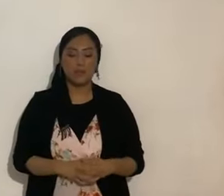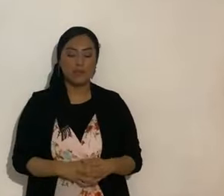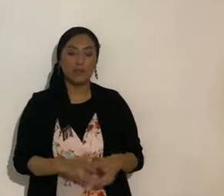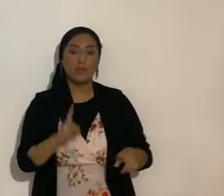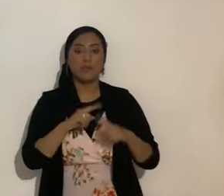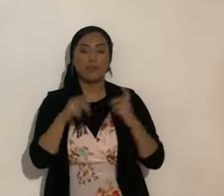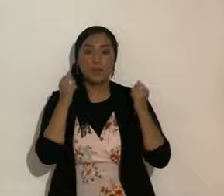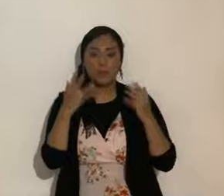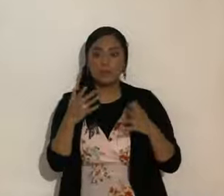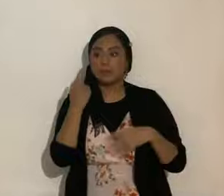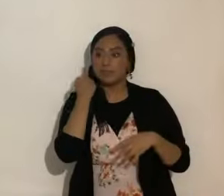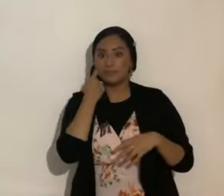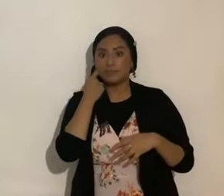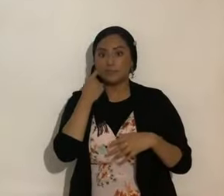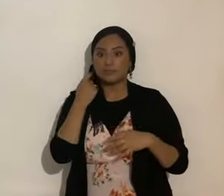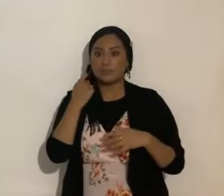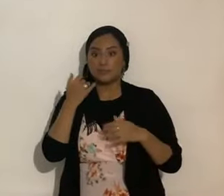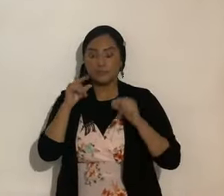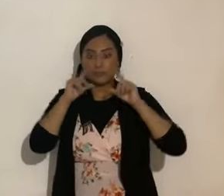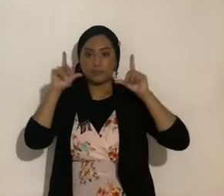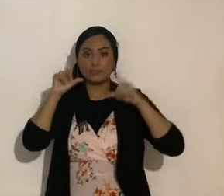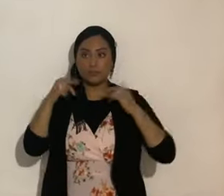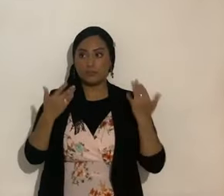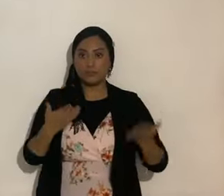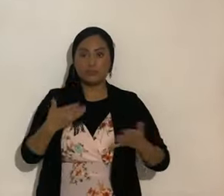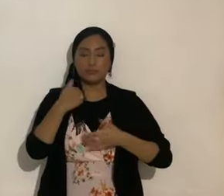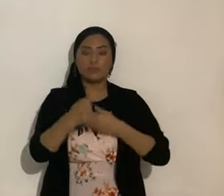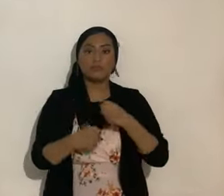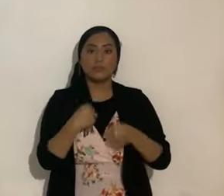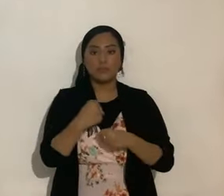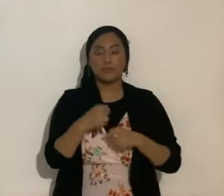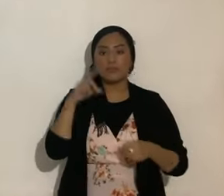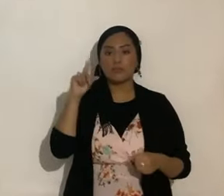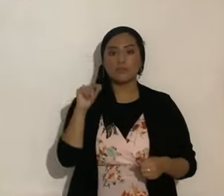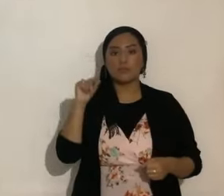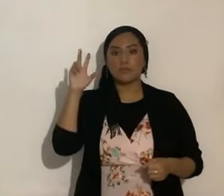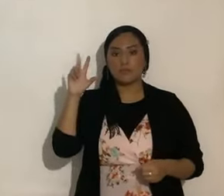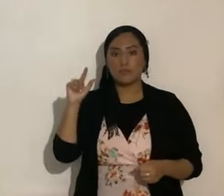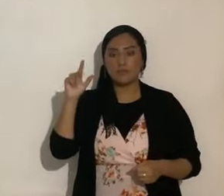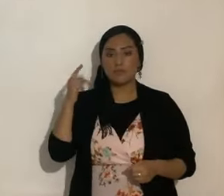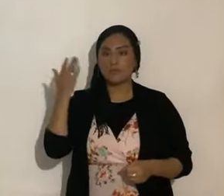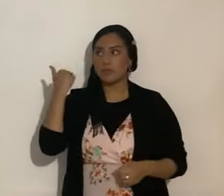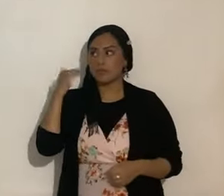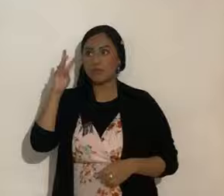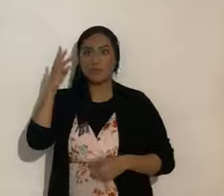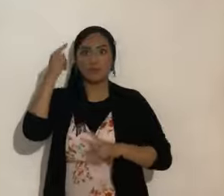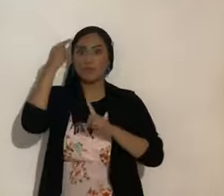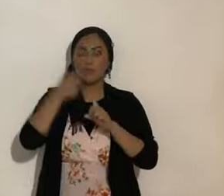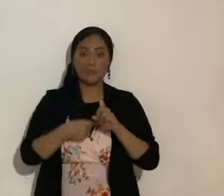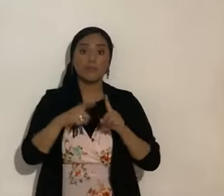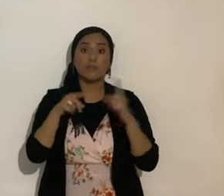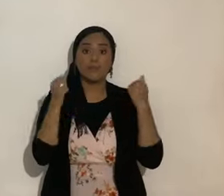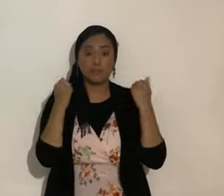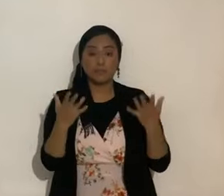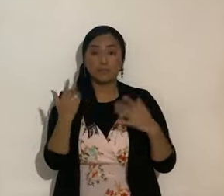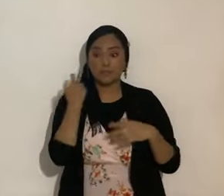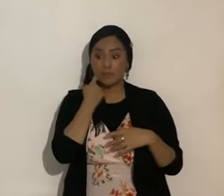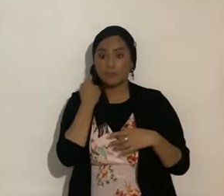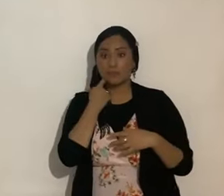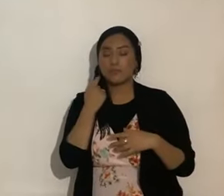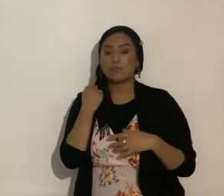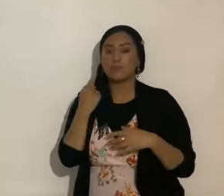pero muchos acaban de nacer en este año gregoriano, 2023, hace 6 meses. Pero muchos acaban de